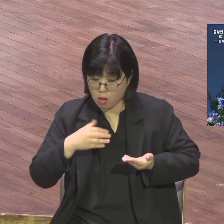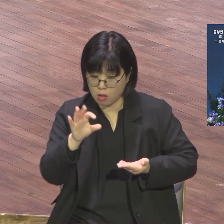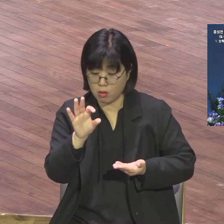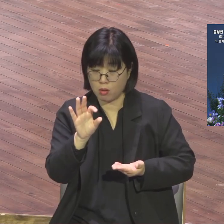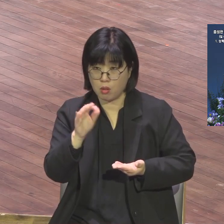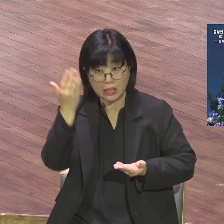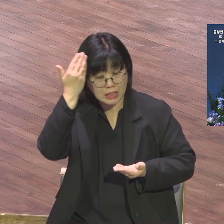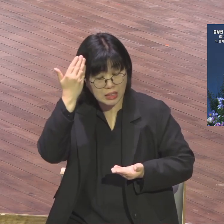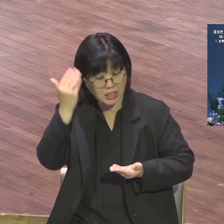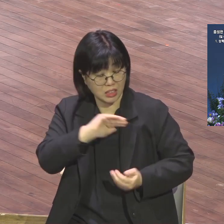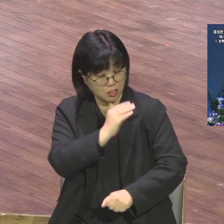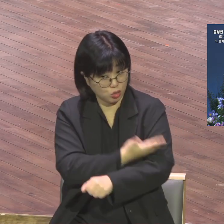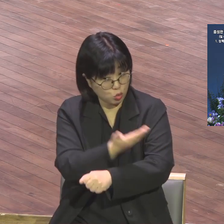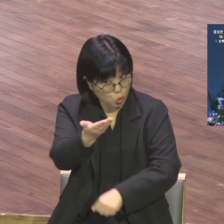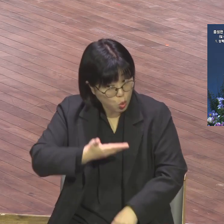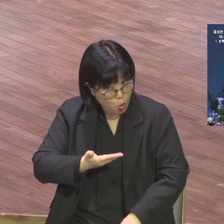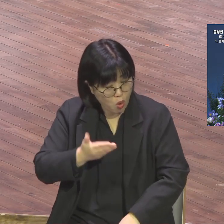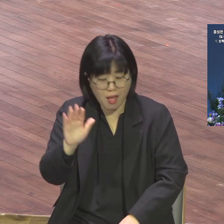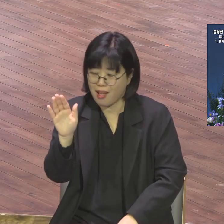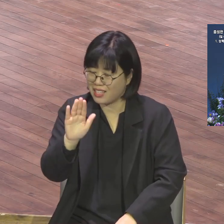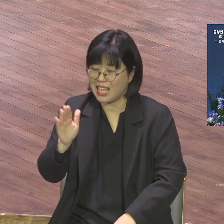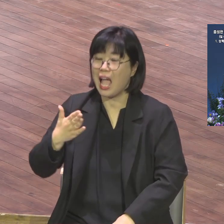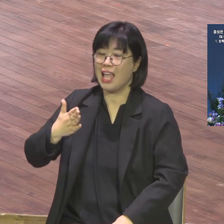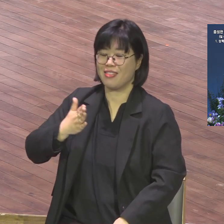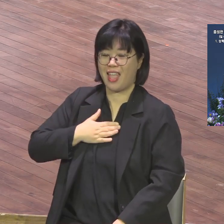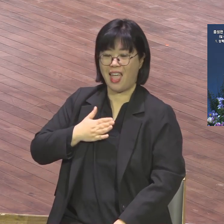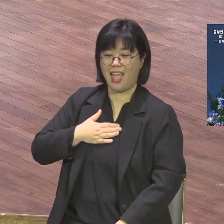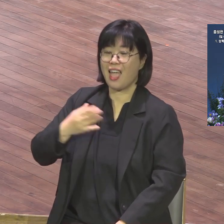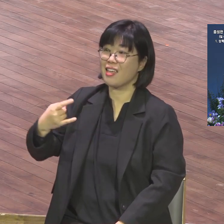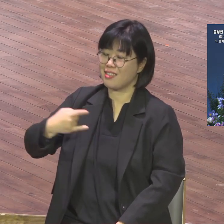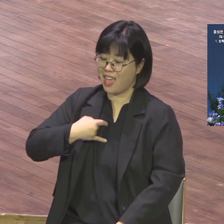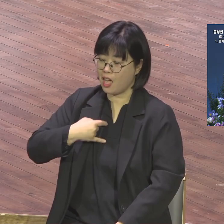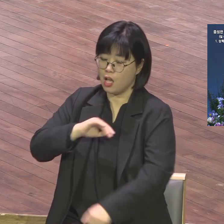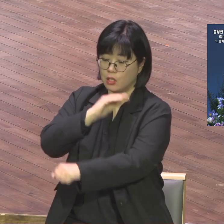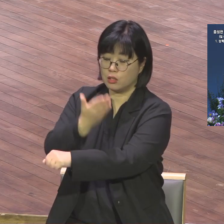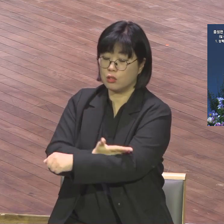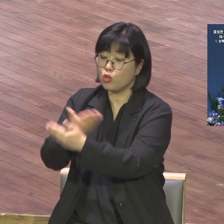있어. 내게 능력 주시는 자.